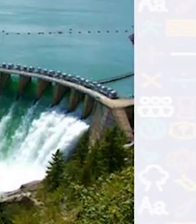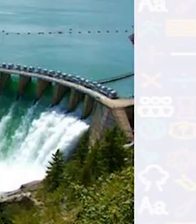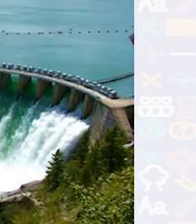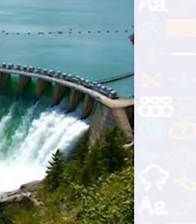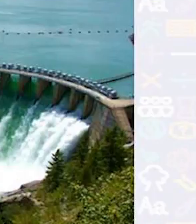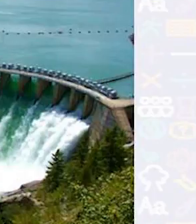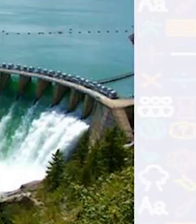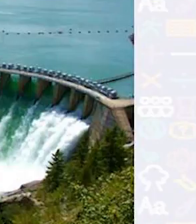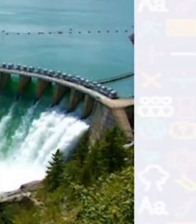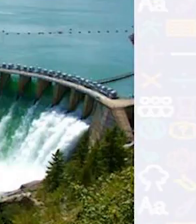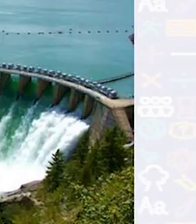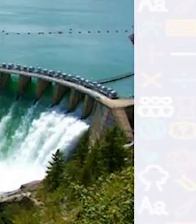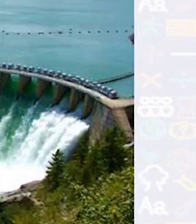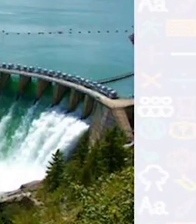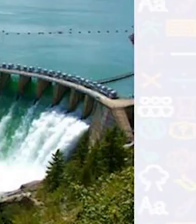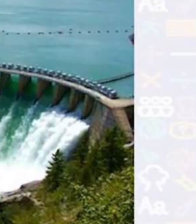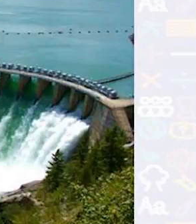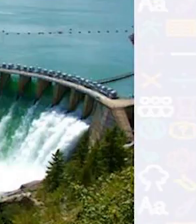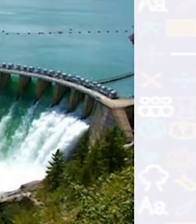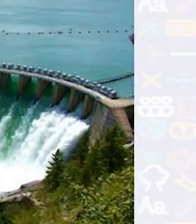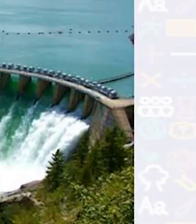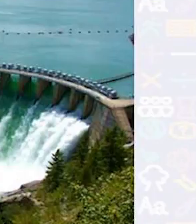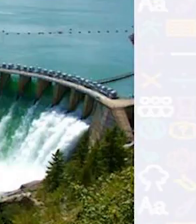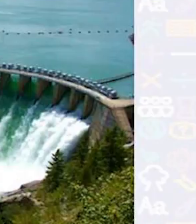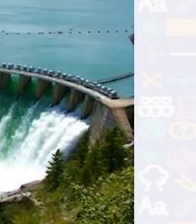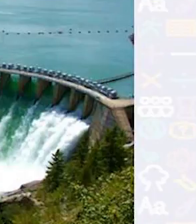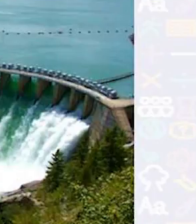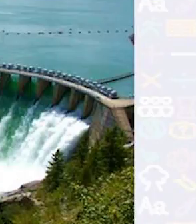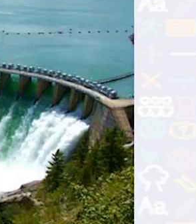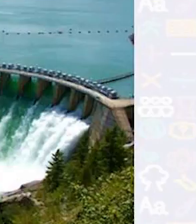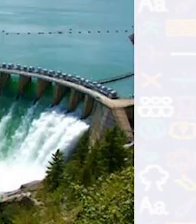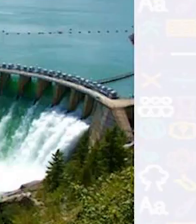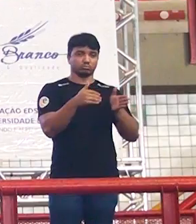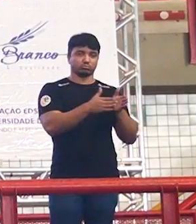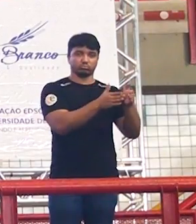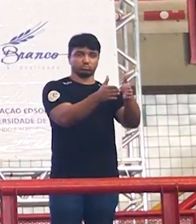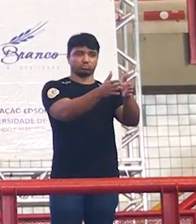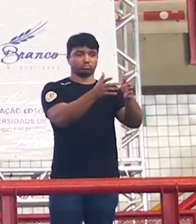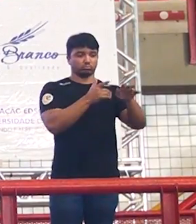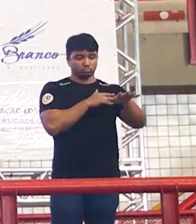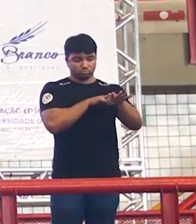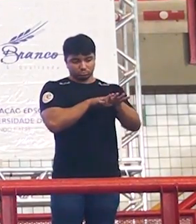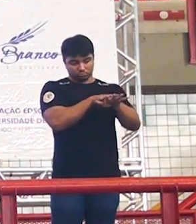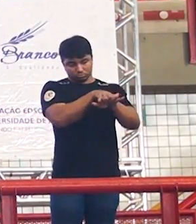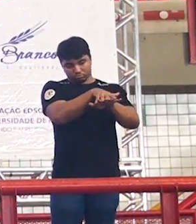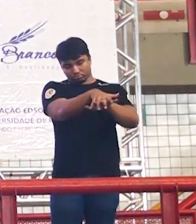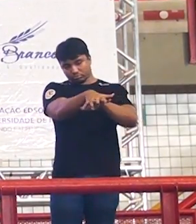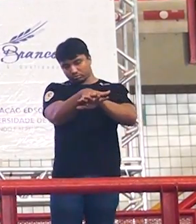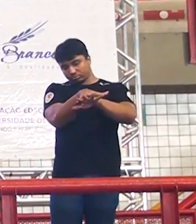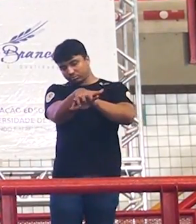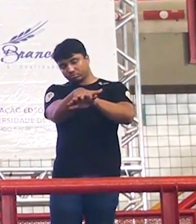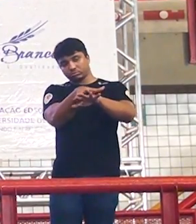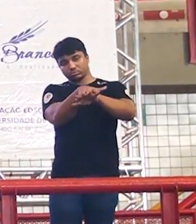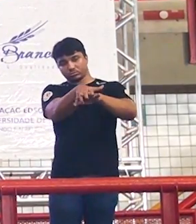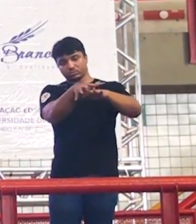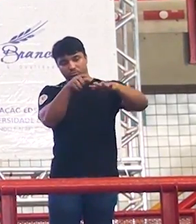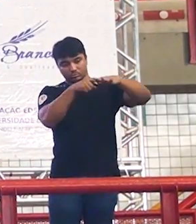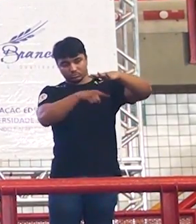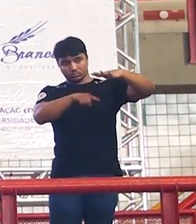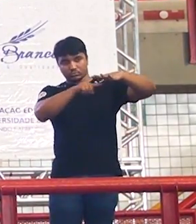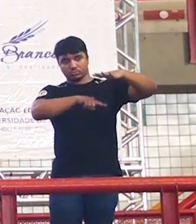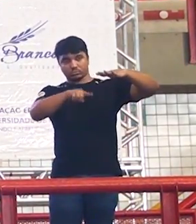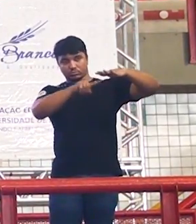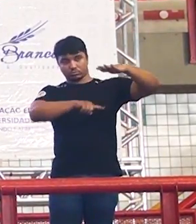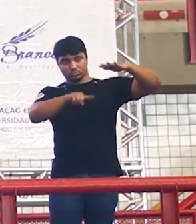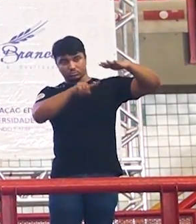Você pega um rio, cria nesse rio uma queda d'água, essa queda d'água vai para dentro de uma usina